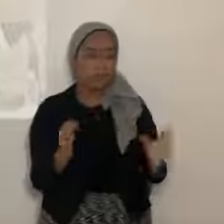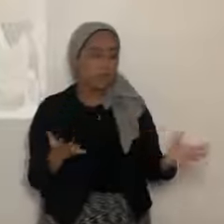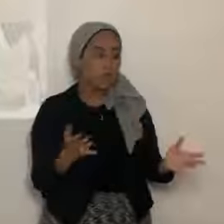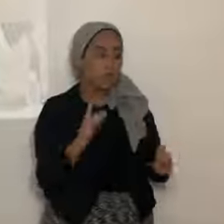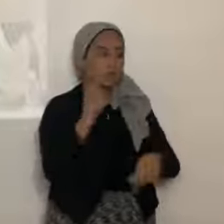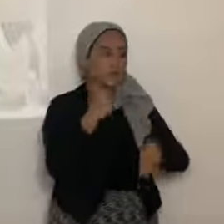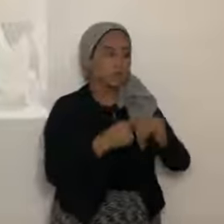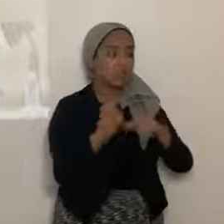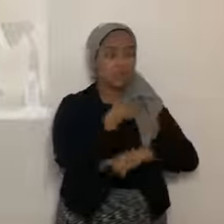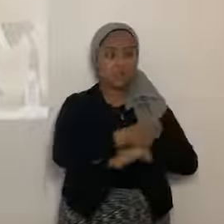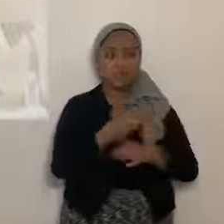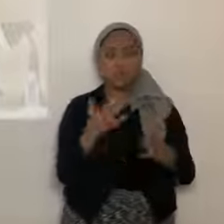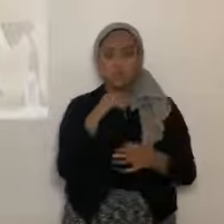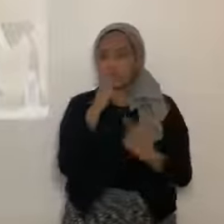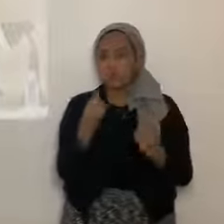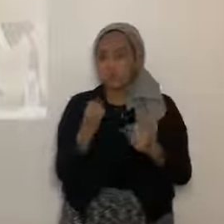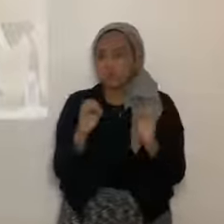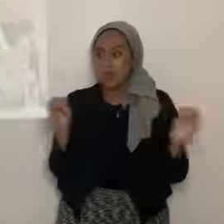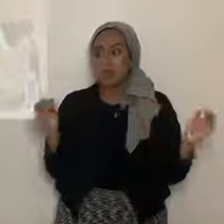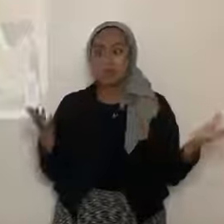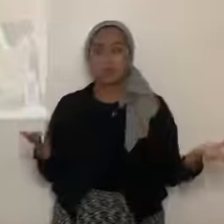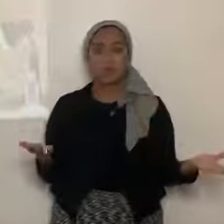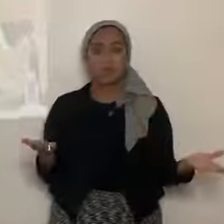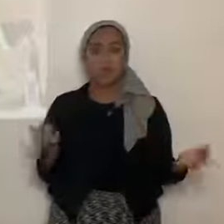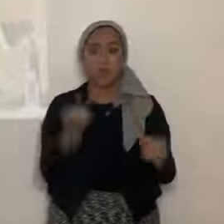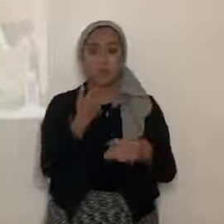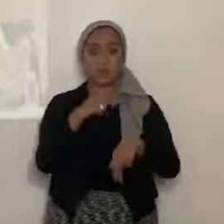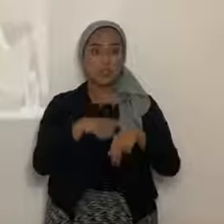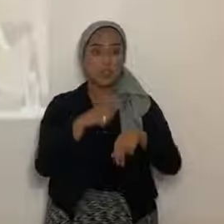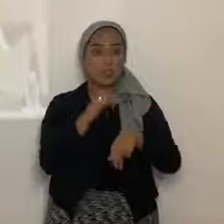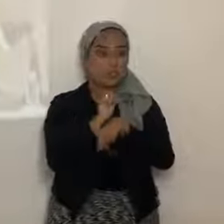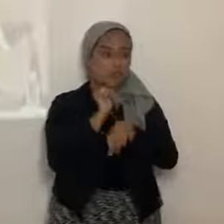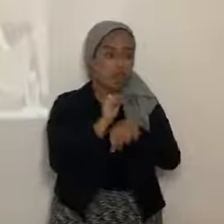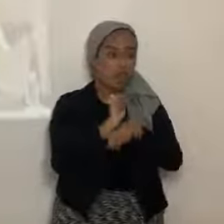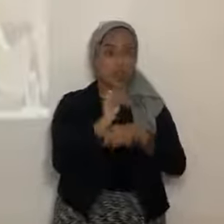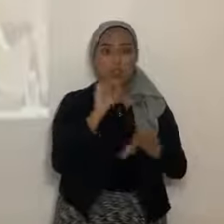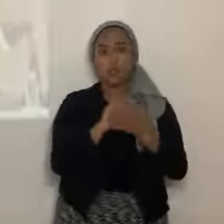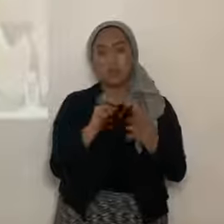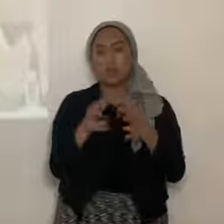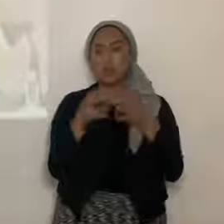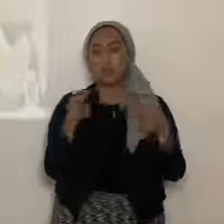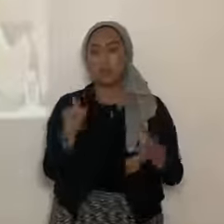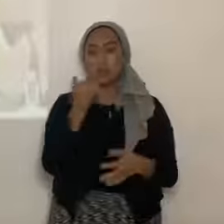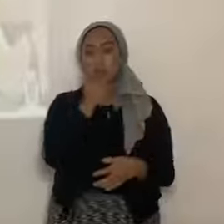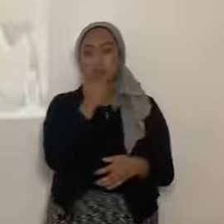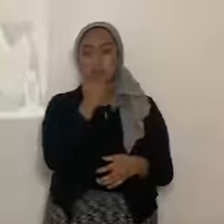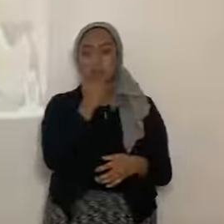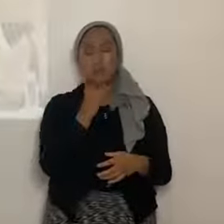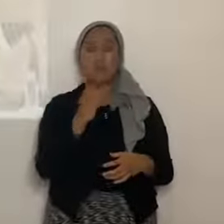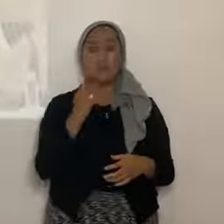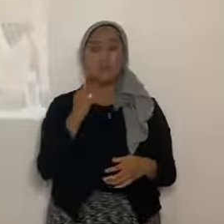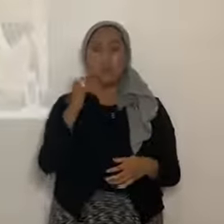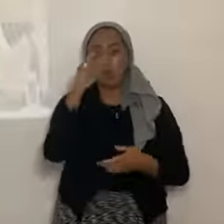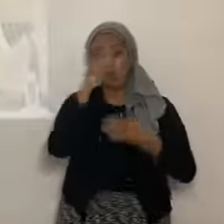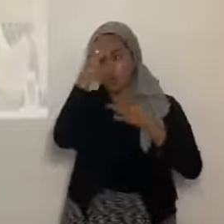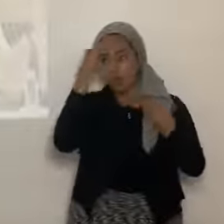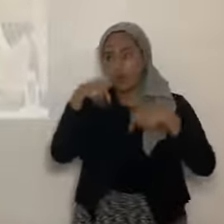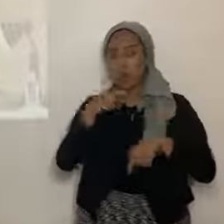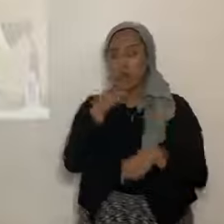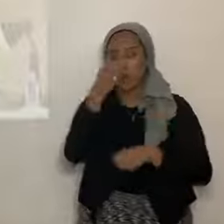al día, no hacen nada. Todo es trabajo secular y eso está muy mal. Juan, el Eterno ya viene, hermanos. ¿Qué cuentas vamos